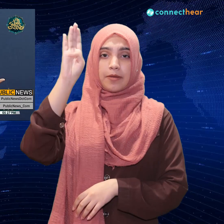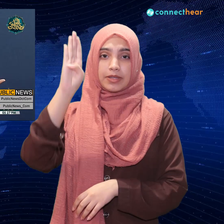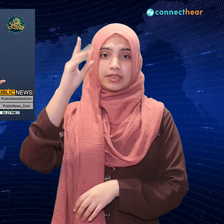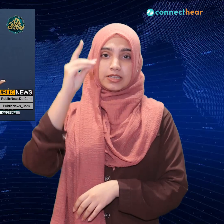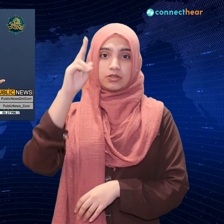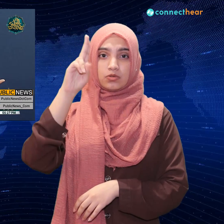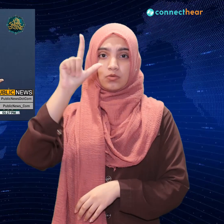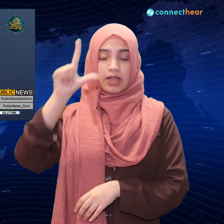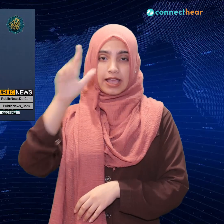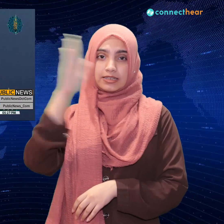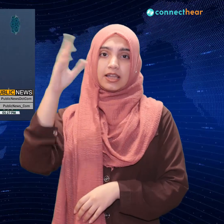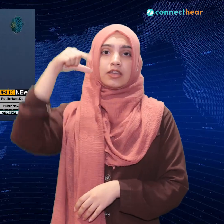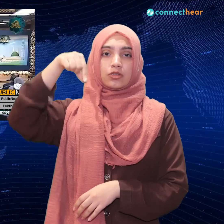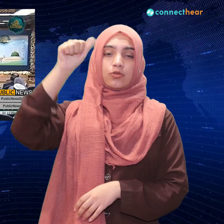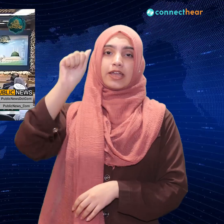عظیم پاکستانی تھے۔